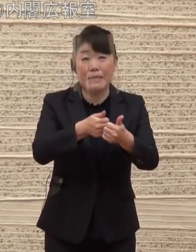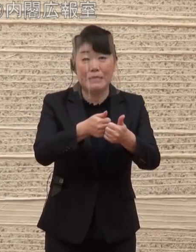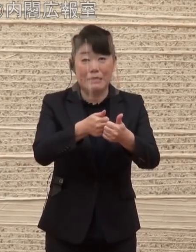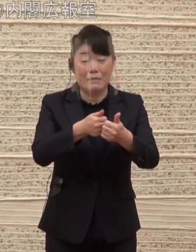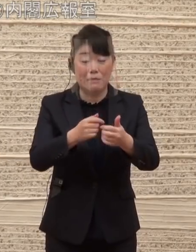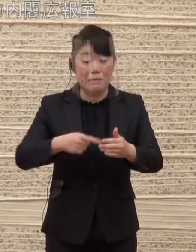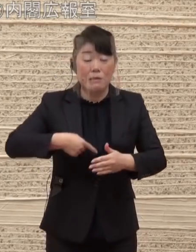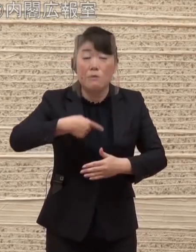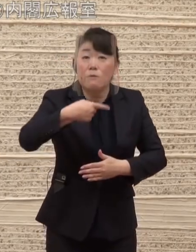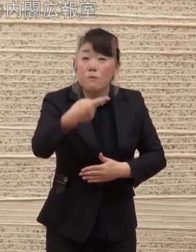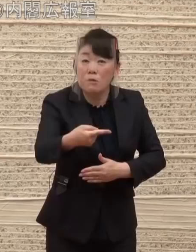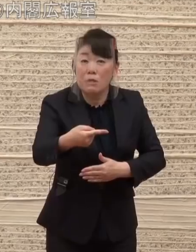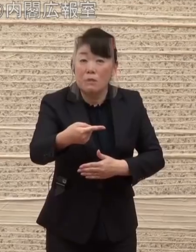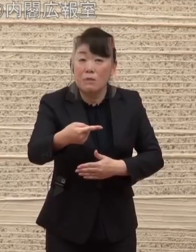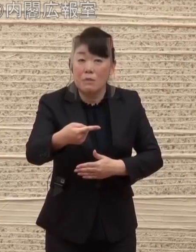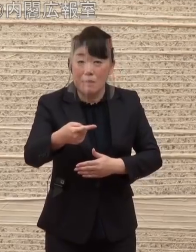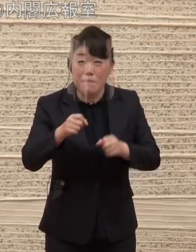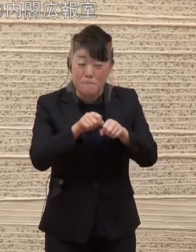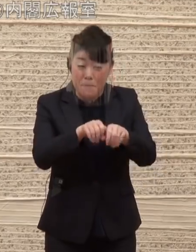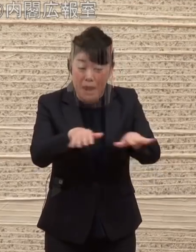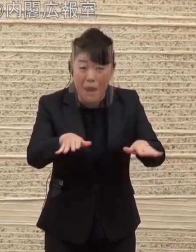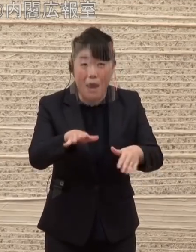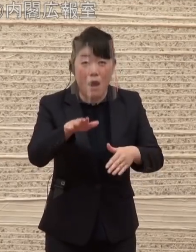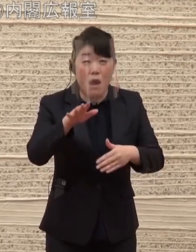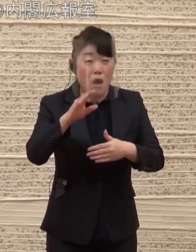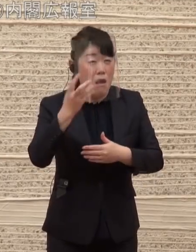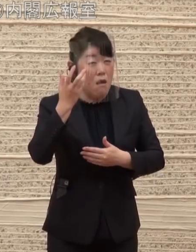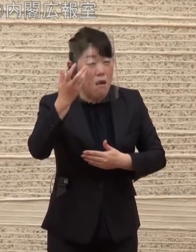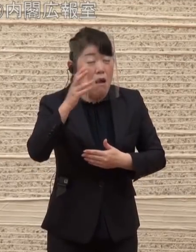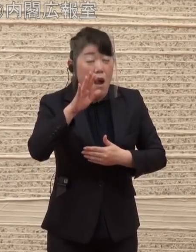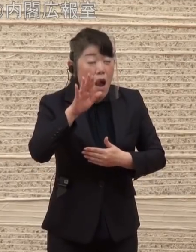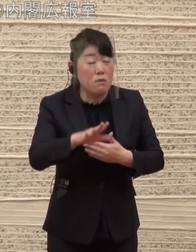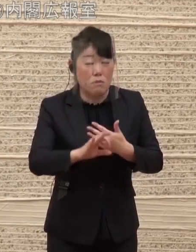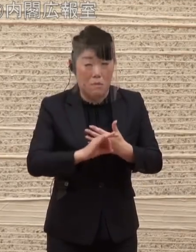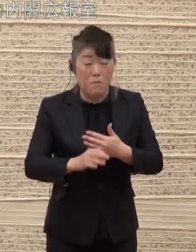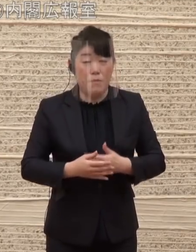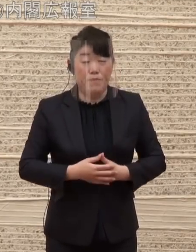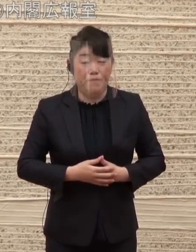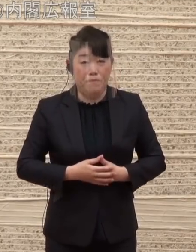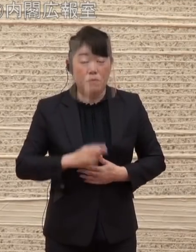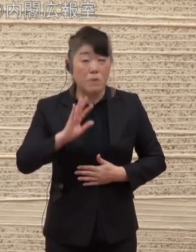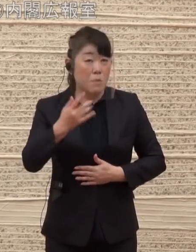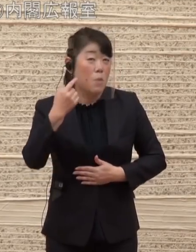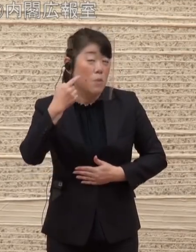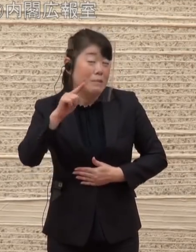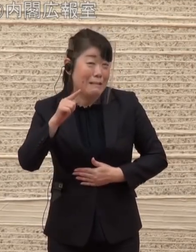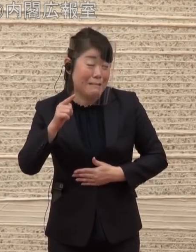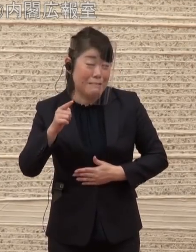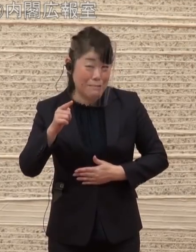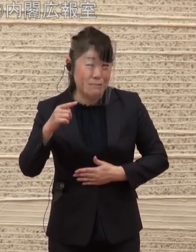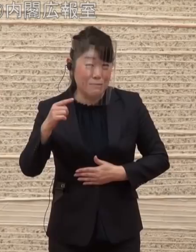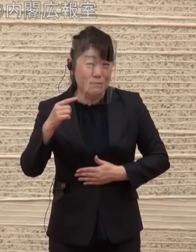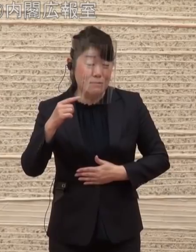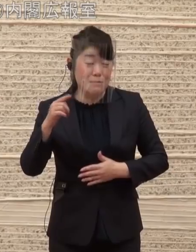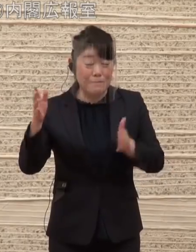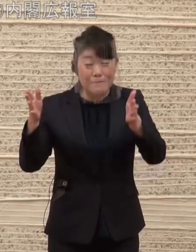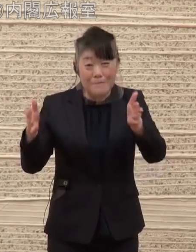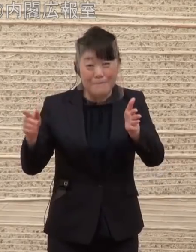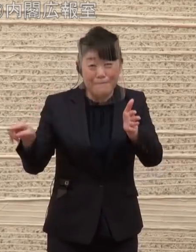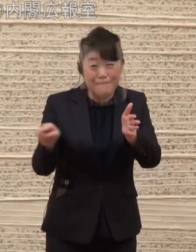のそれは常にありますそれでもこの1か月余りで国民の皆さまはこのウイルスを